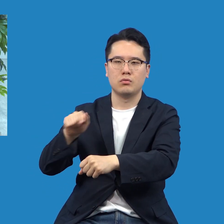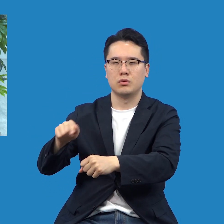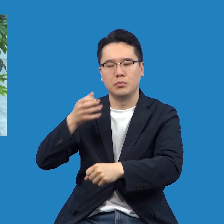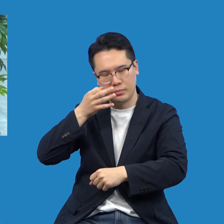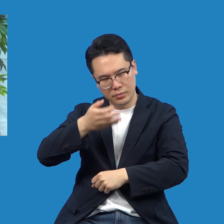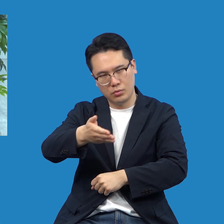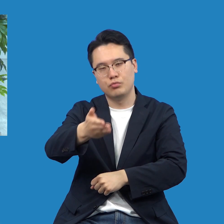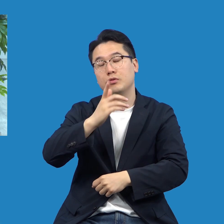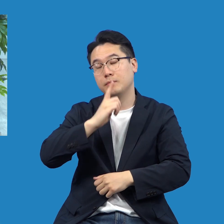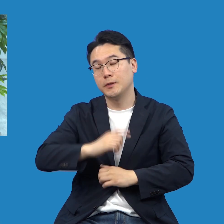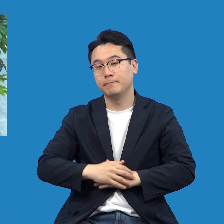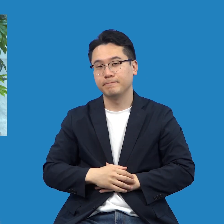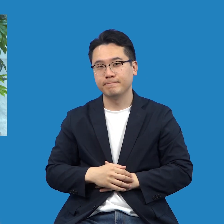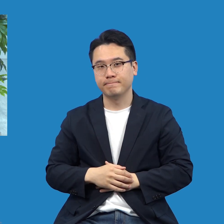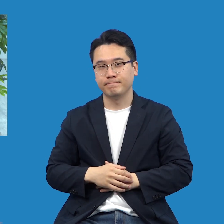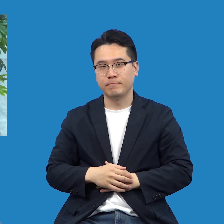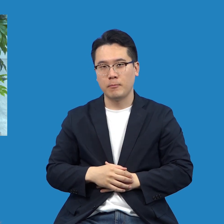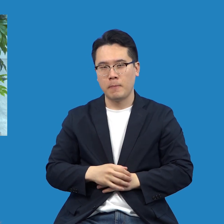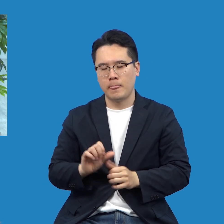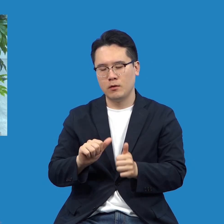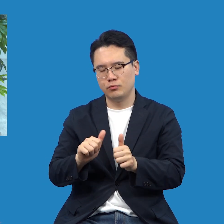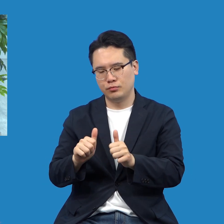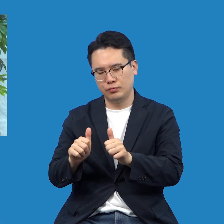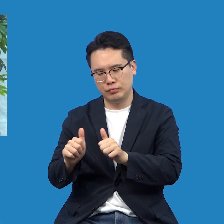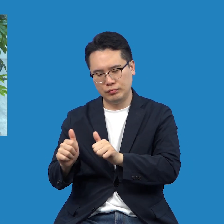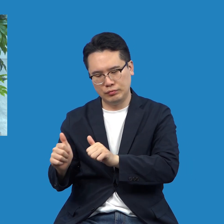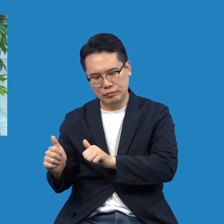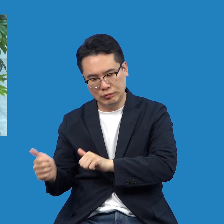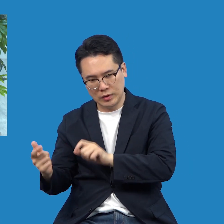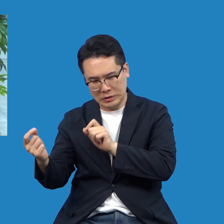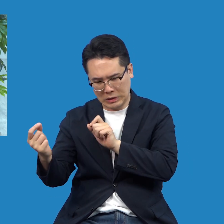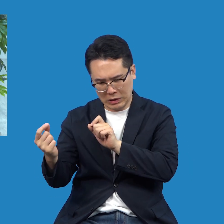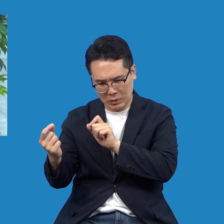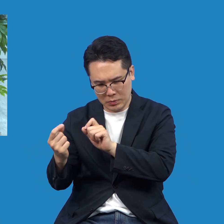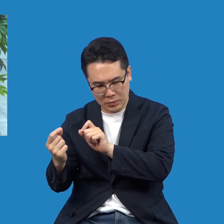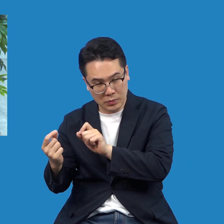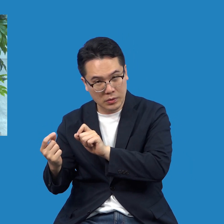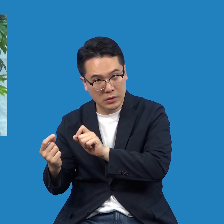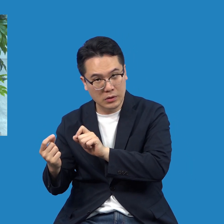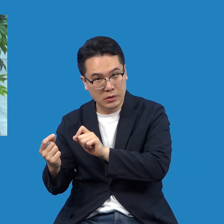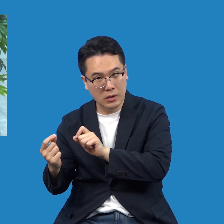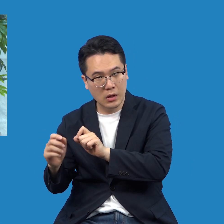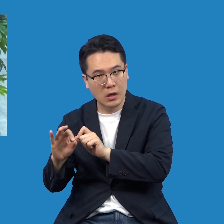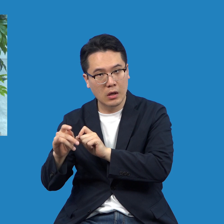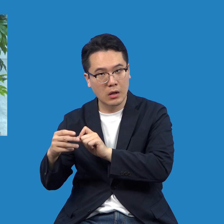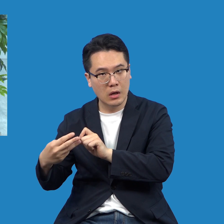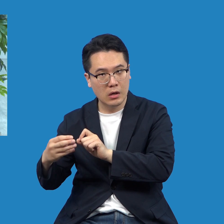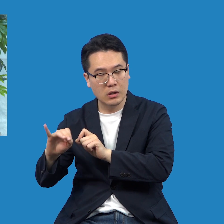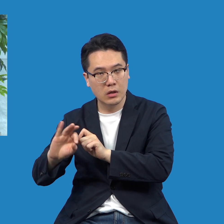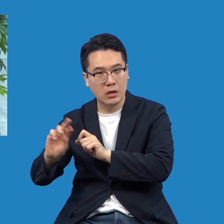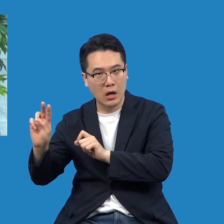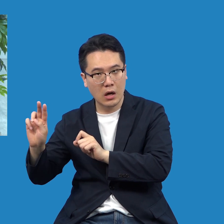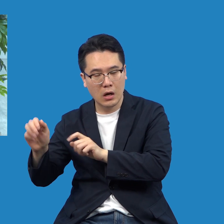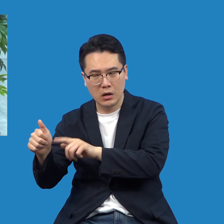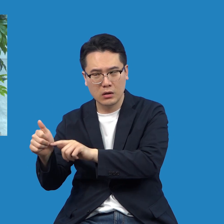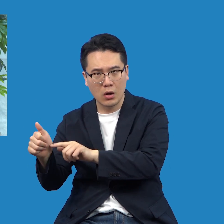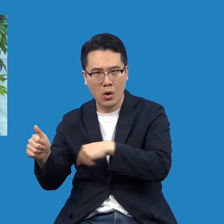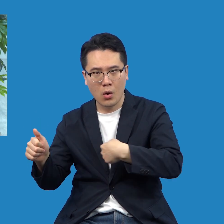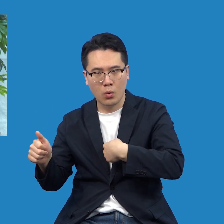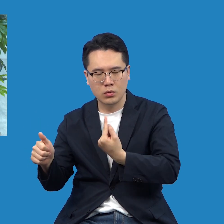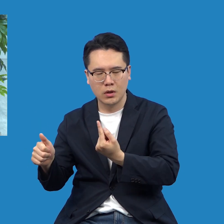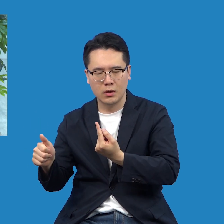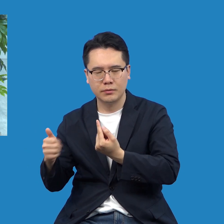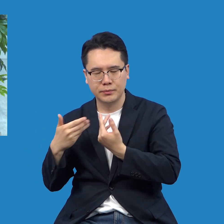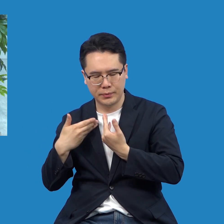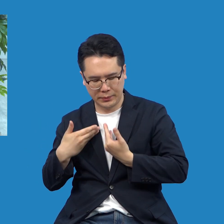날이 가까워지고 있던 엘리야는 혼자 조용하게 있고 싶어 했습니다. 그러나 엘리사는 엘리야